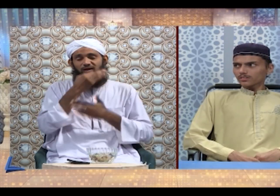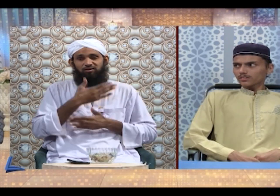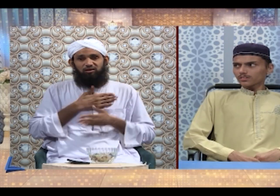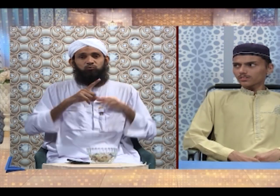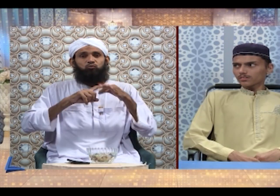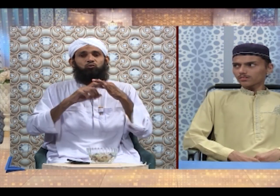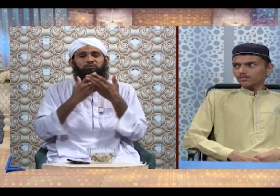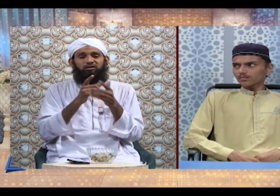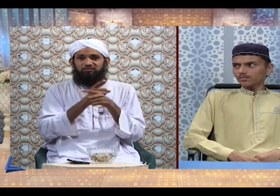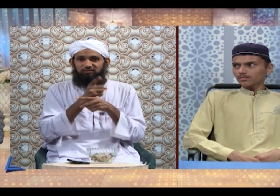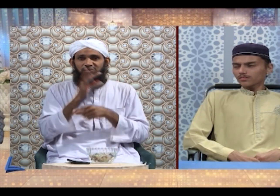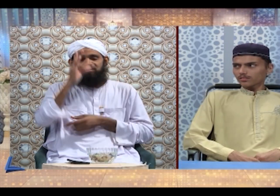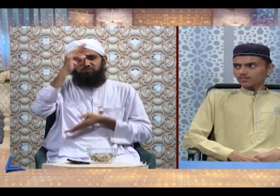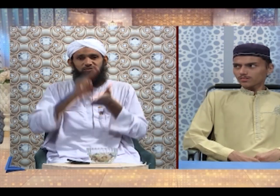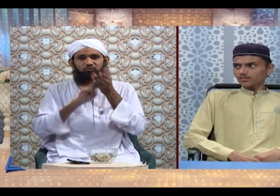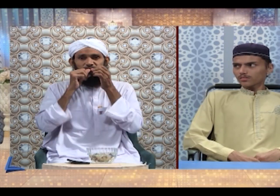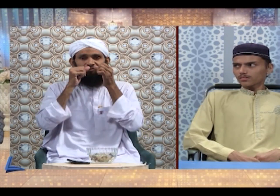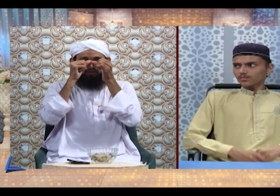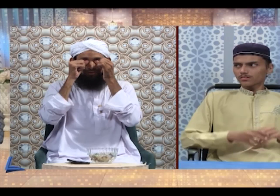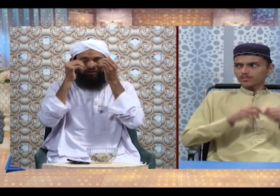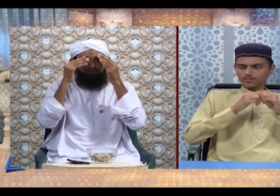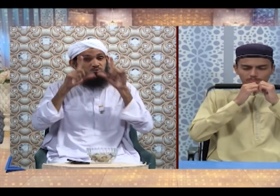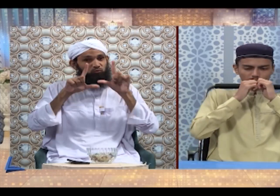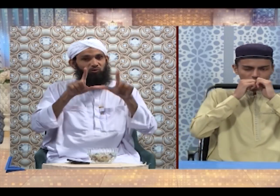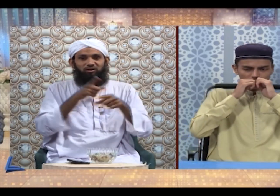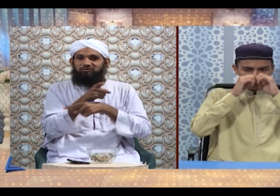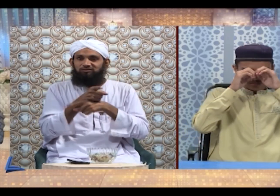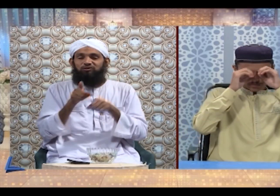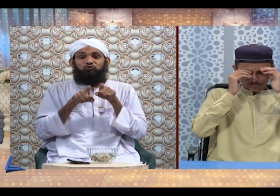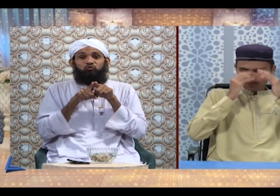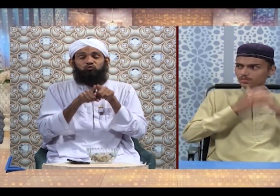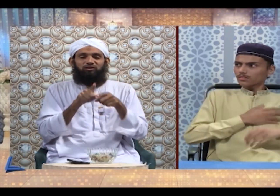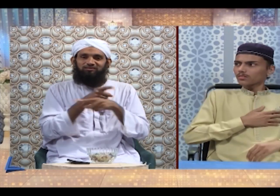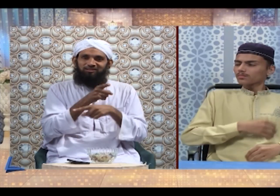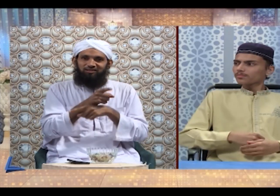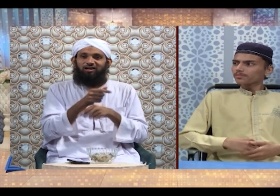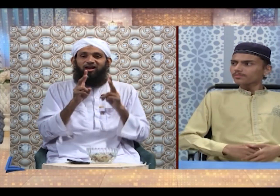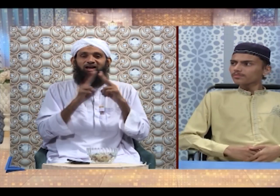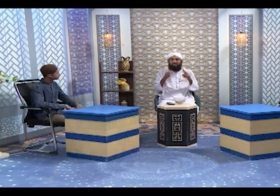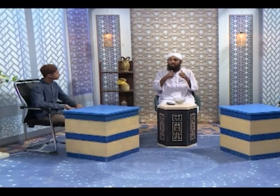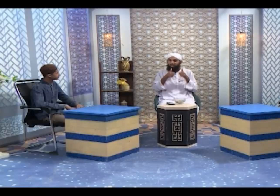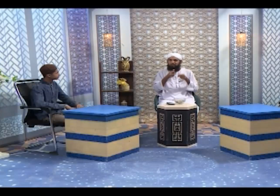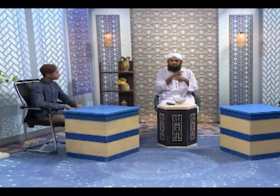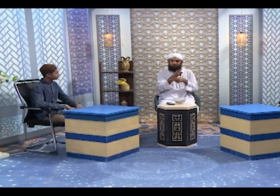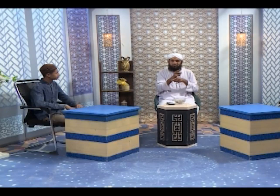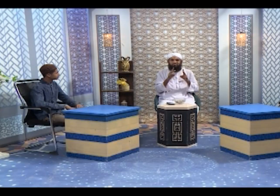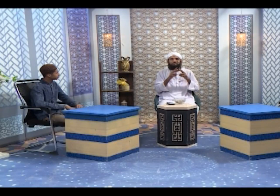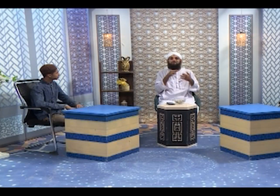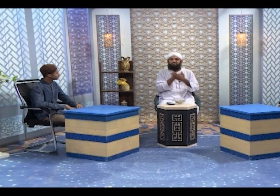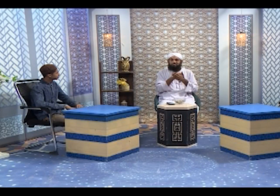اللہ علیہ وآلہ وصحبہ وسلم کی محبت سکھانا، اخلاق اچھے کرنے کی کوشش کرنا، نیکیوں کی طرف راغب کرنا